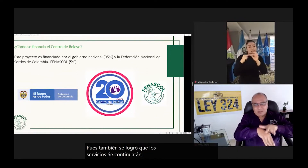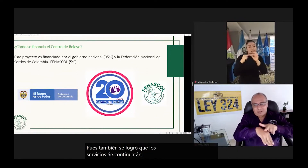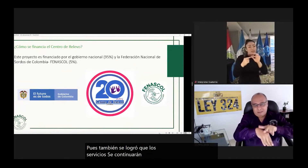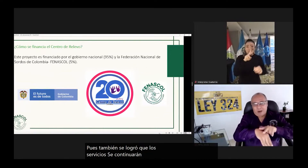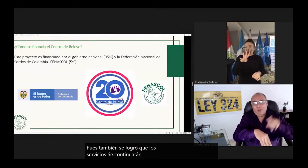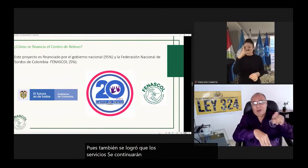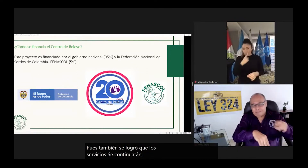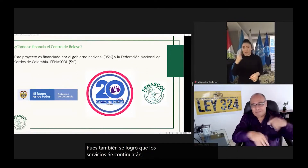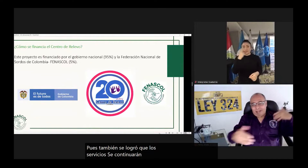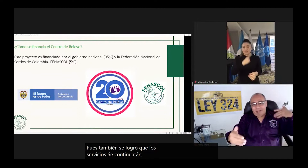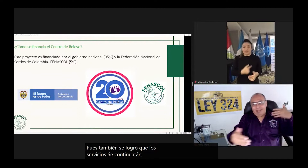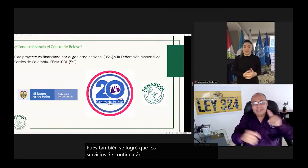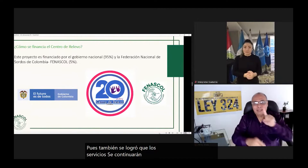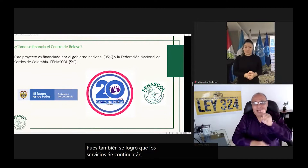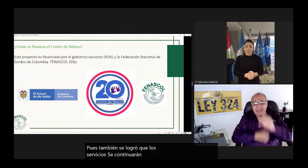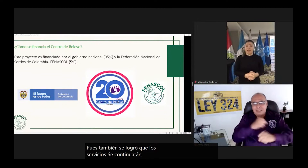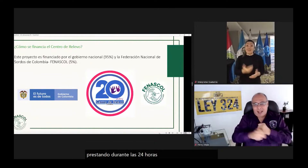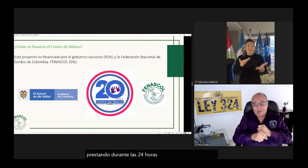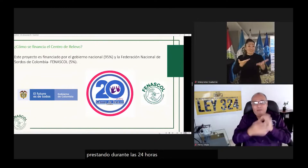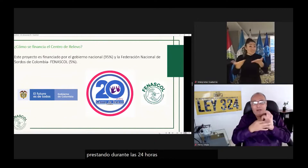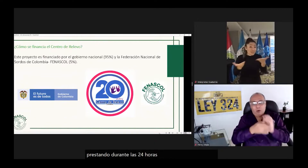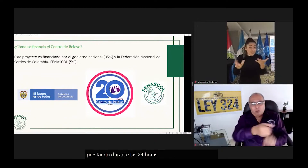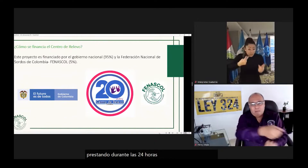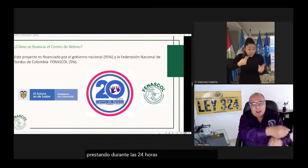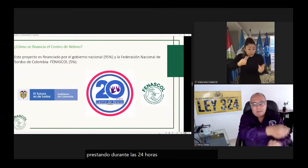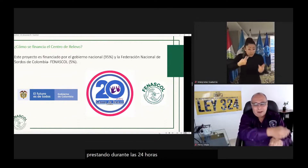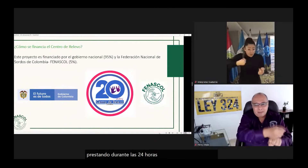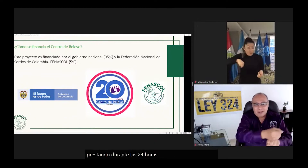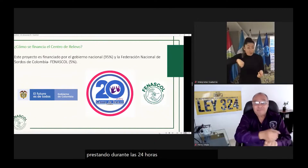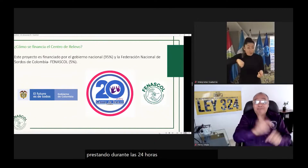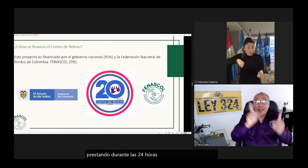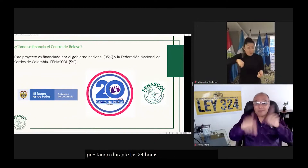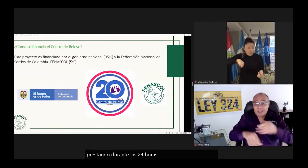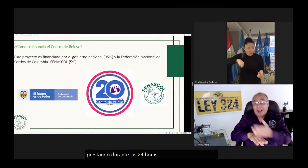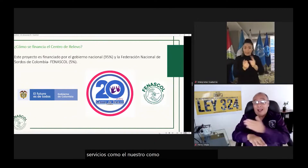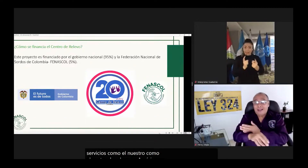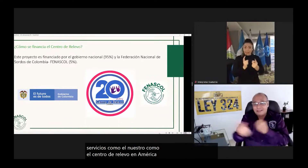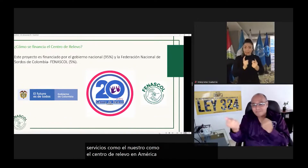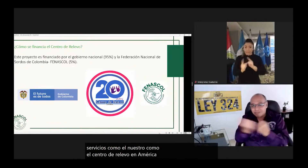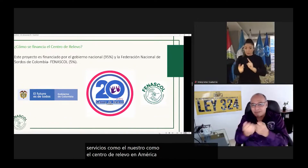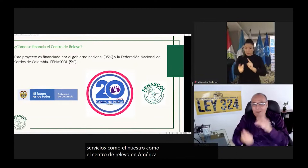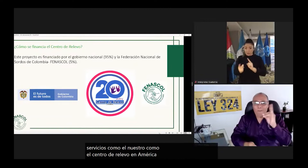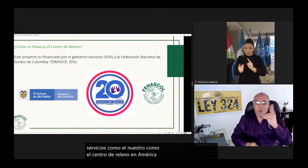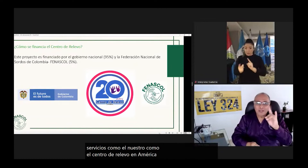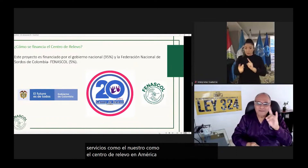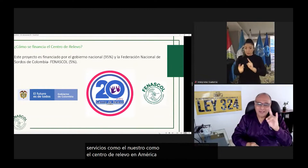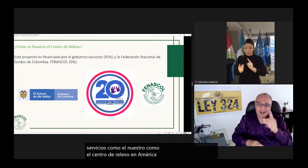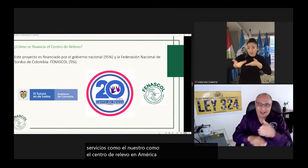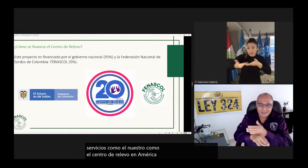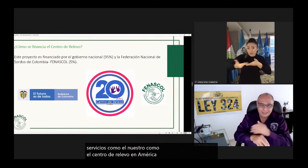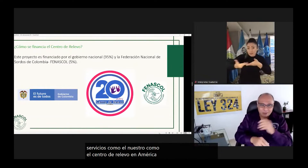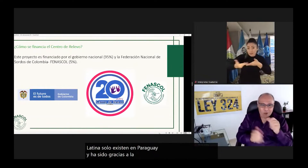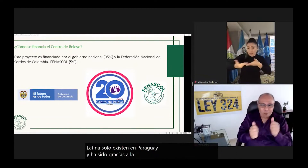horas. Servicios como el nuestro, como el Centro de Relevo en América Latina, solo existen en Paraguay y ha sido gracias a la asesoría